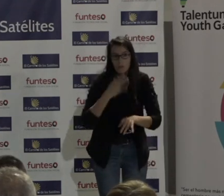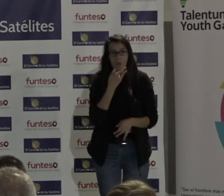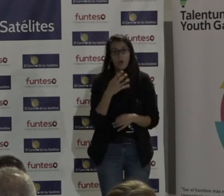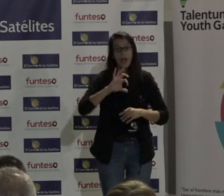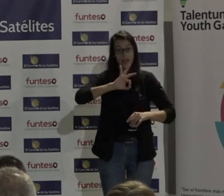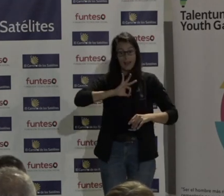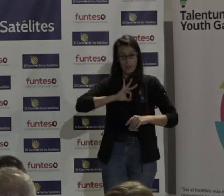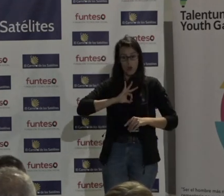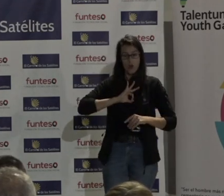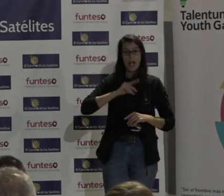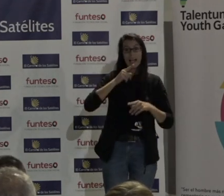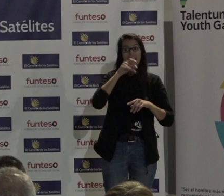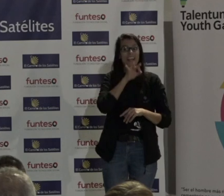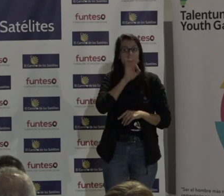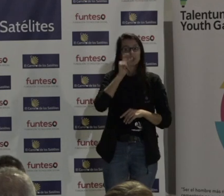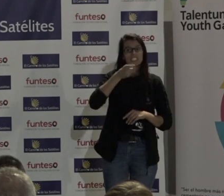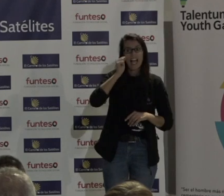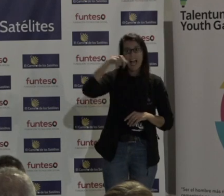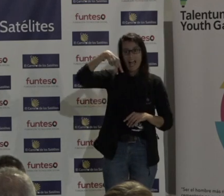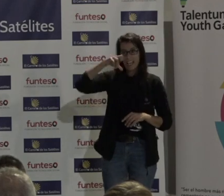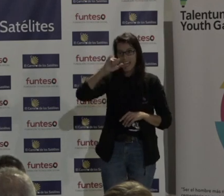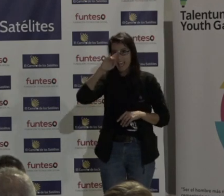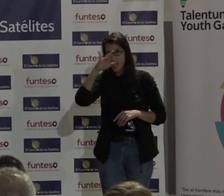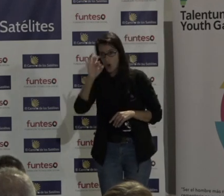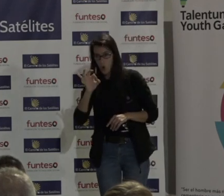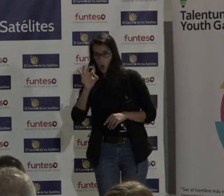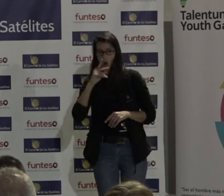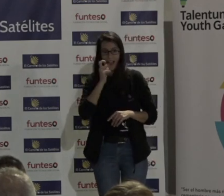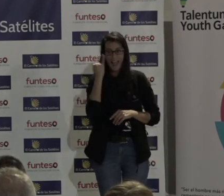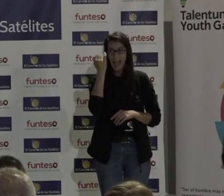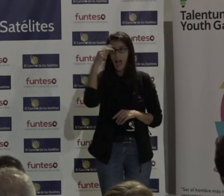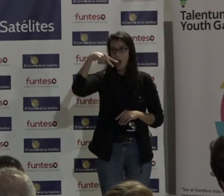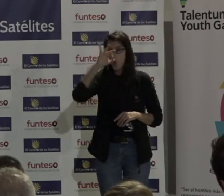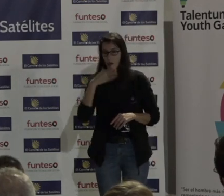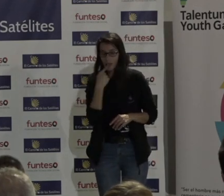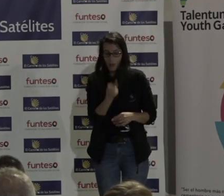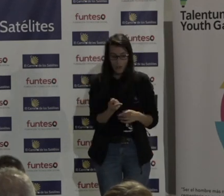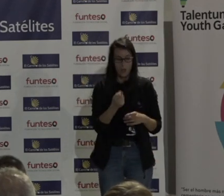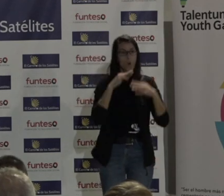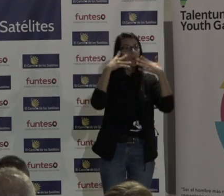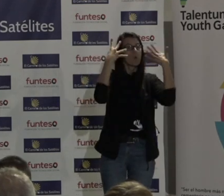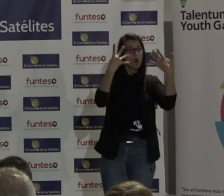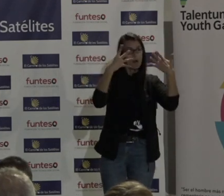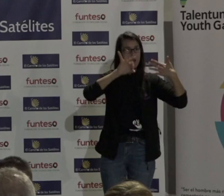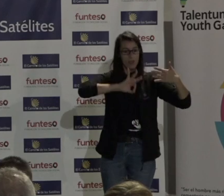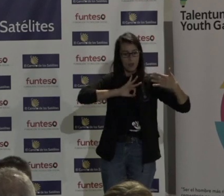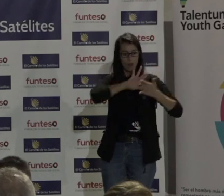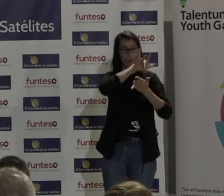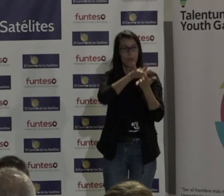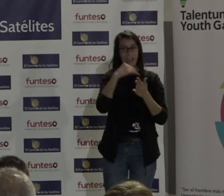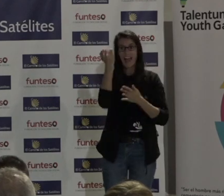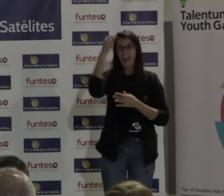janeiro, januari, es el mes de Jano, el primer mes del año. El 9 de enero es el día de